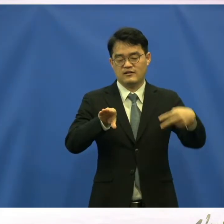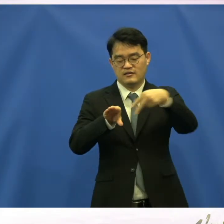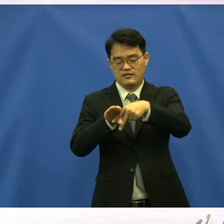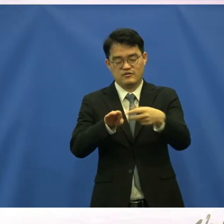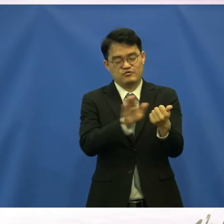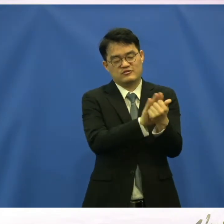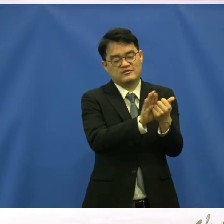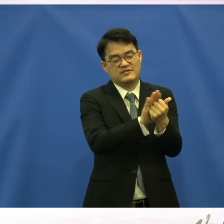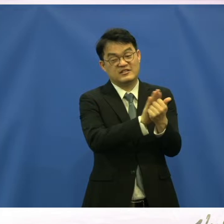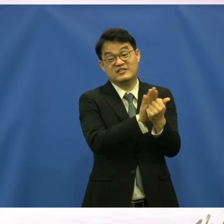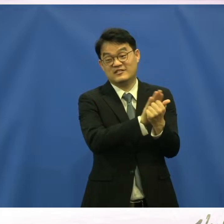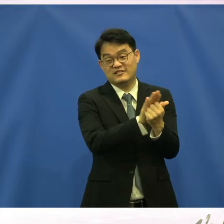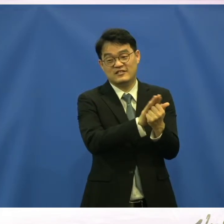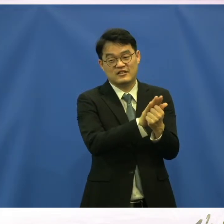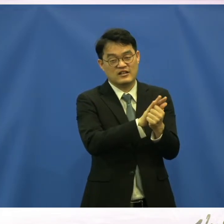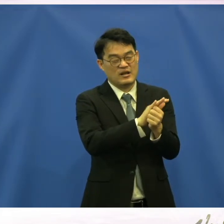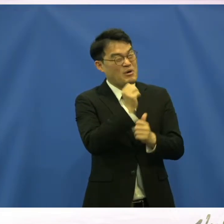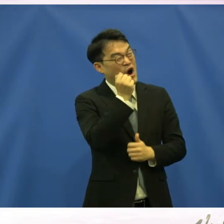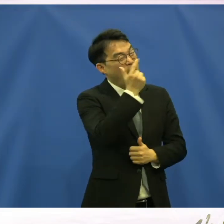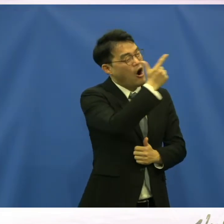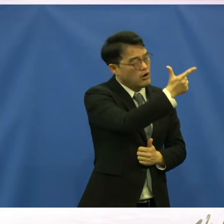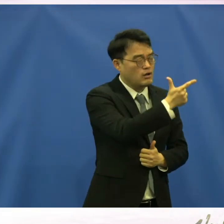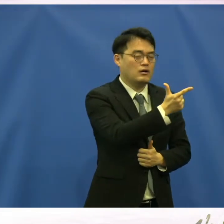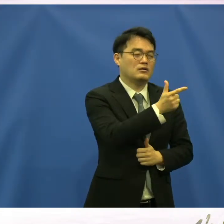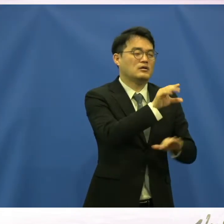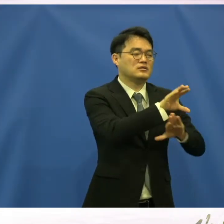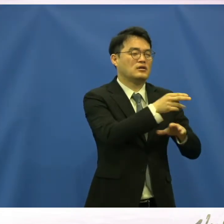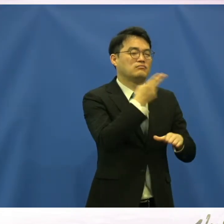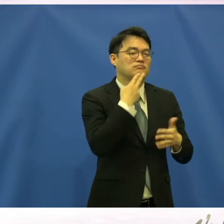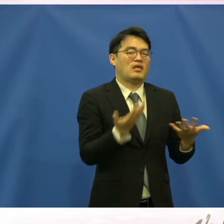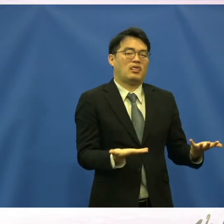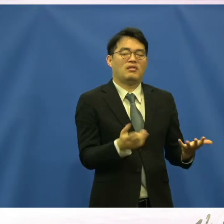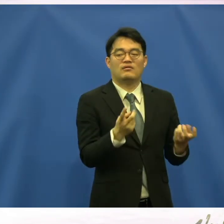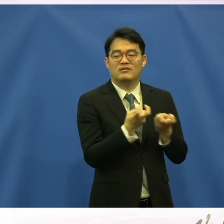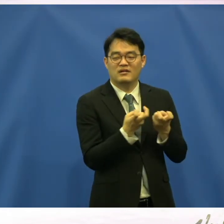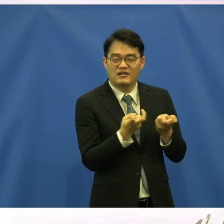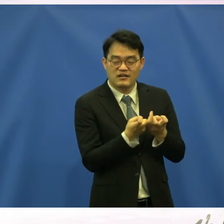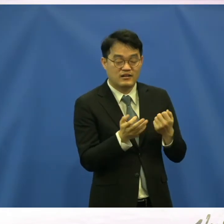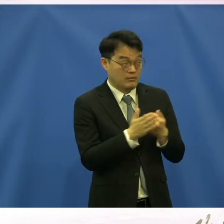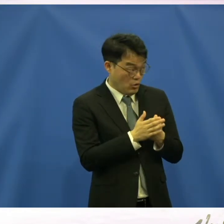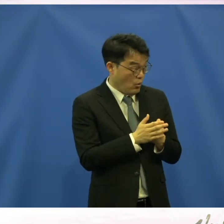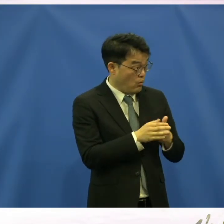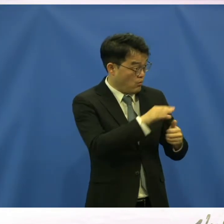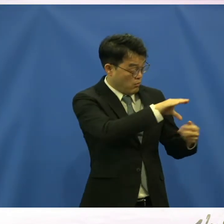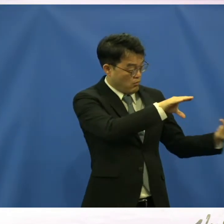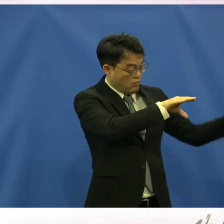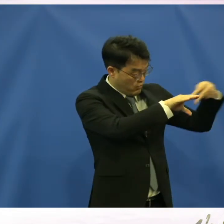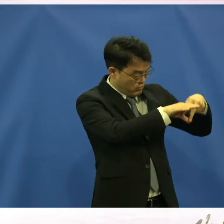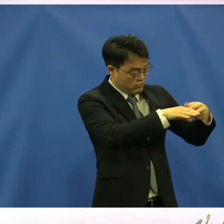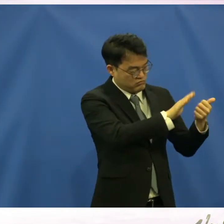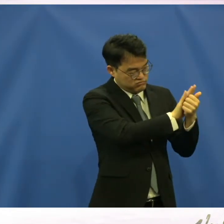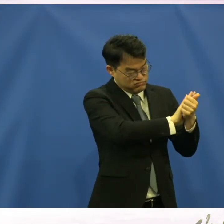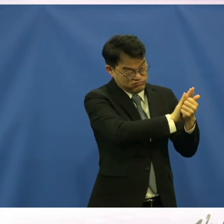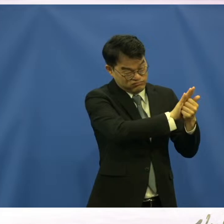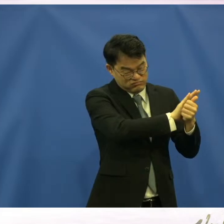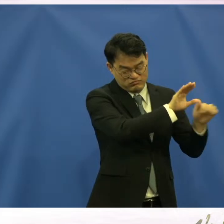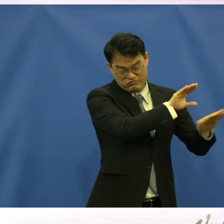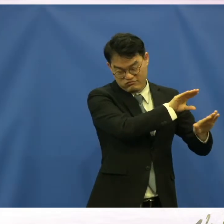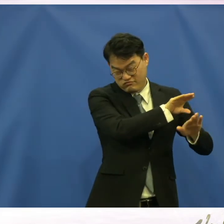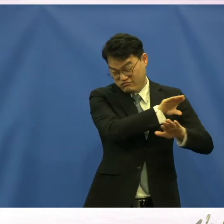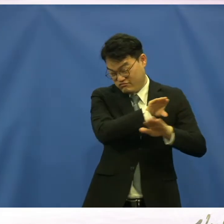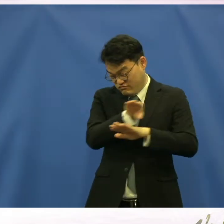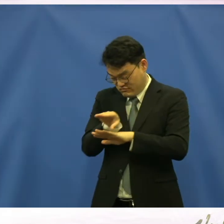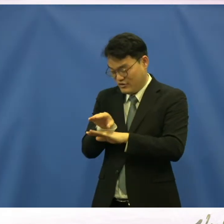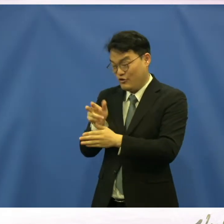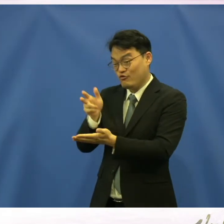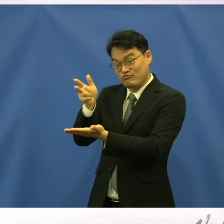자동차로 멀리까지 저기 뭐 일광이나 뭐 곳곳에 가서 모시고 와서 차량이 없으신